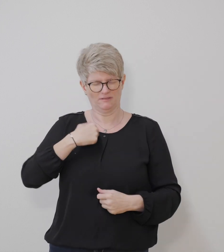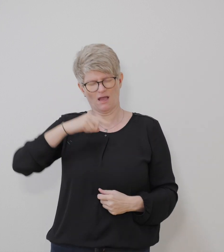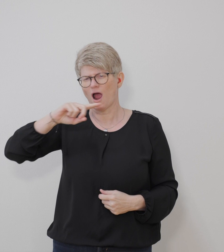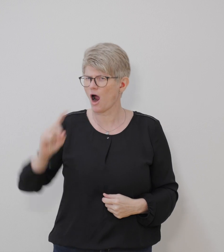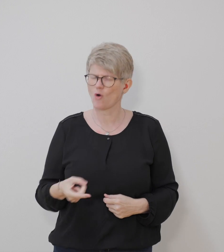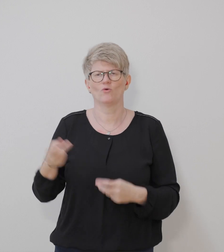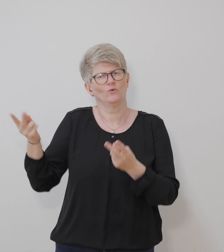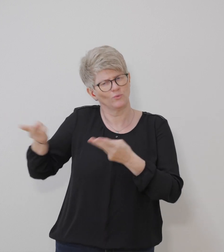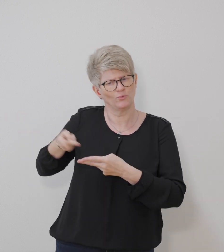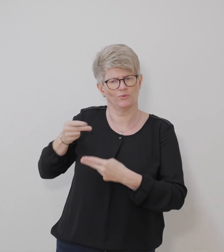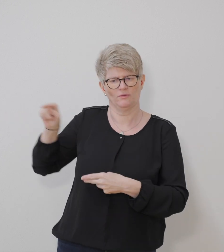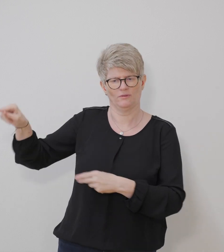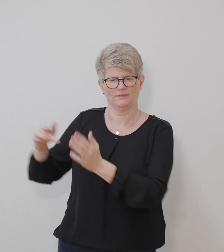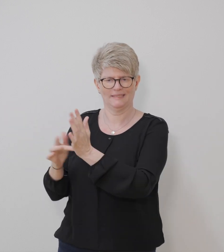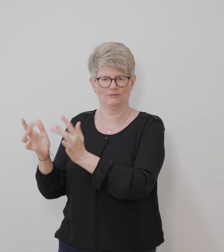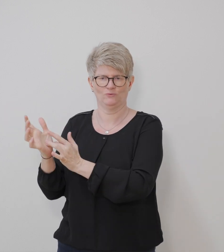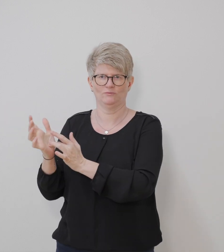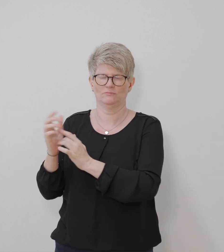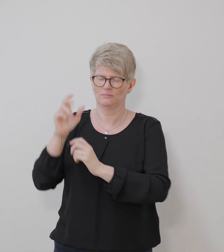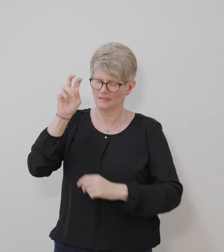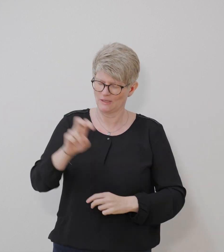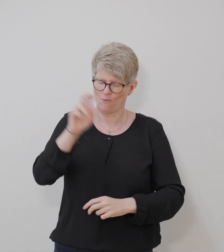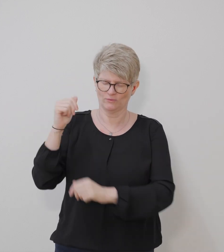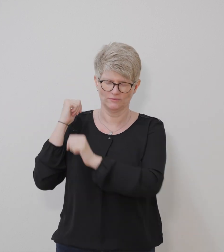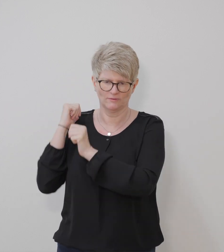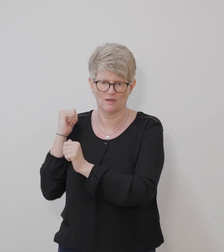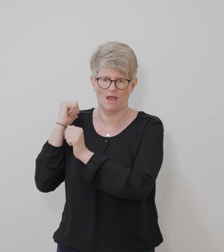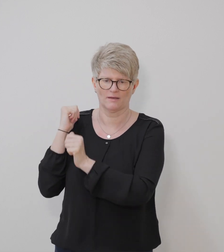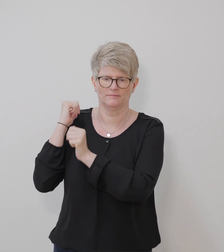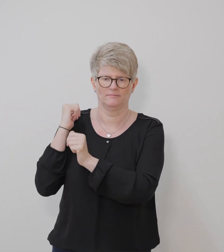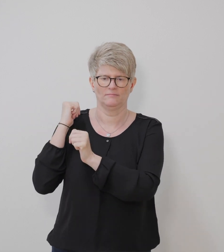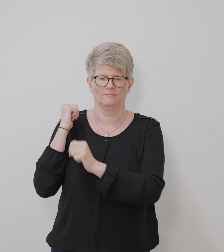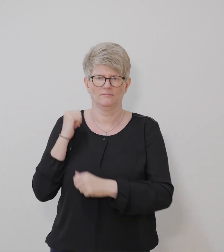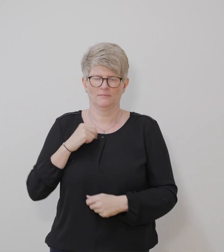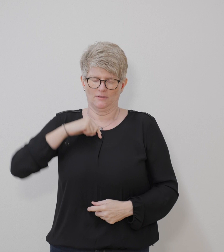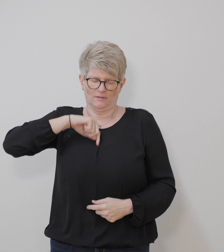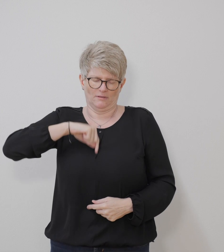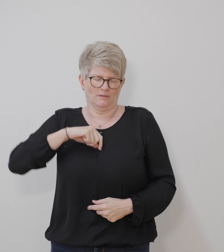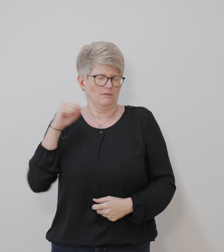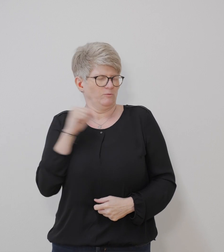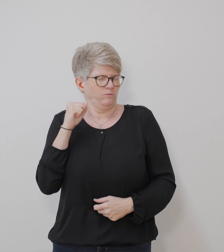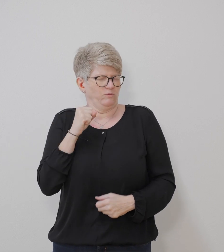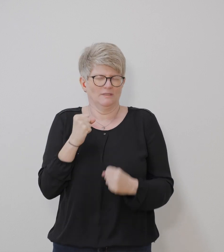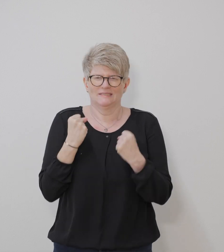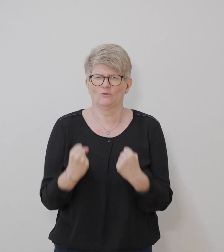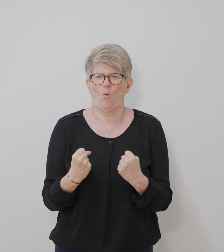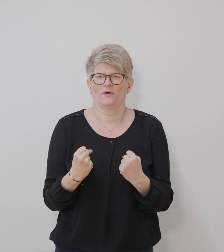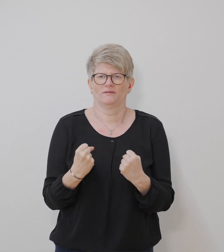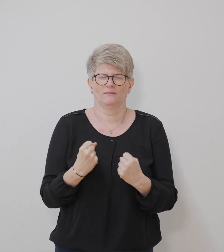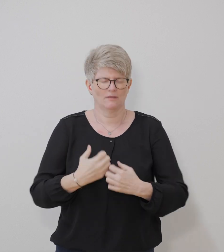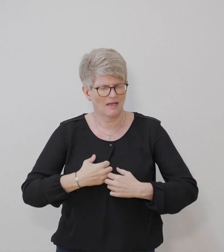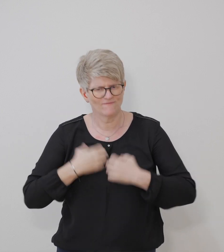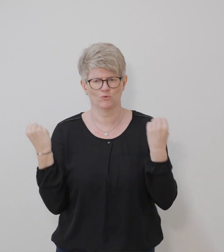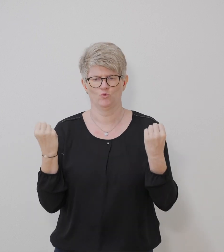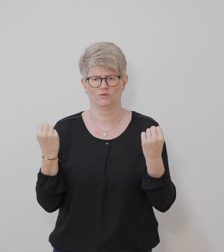der Krankheit war ja nie weg, aber immer habe ich gehofft und gehofft, dass sie nicht wiederkommt. Und jetzt